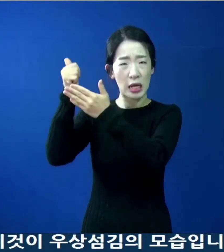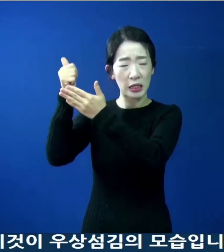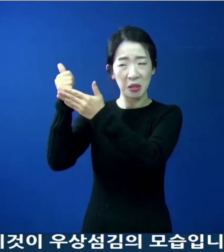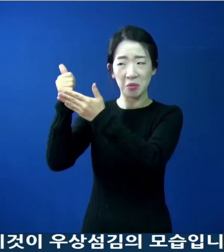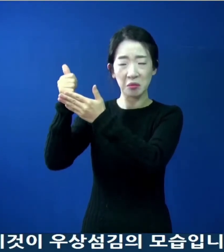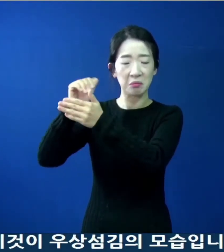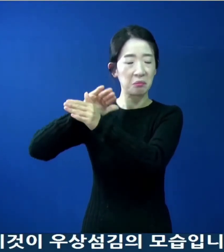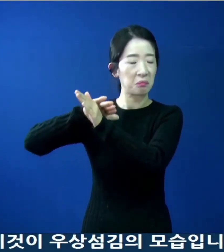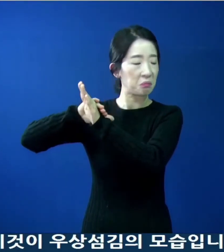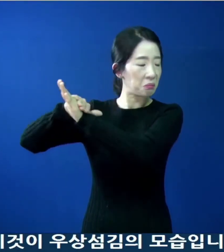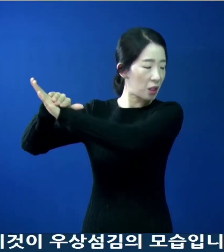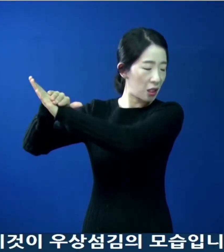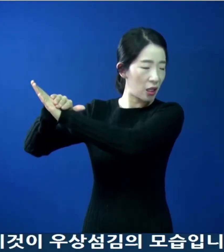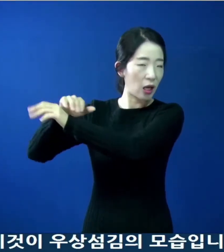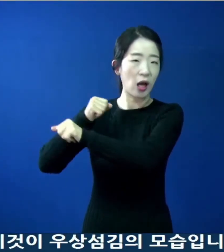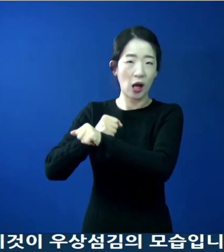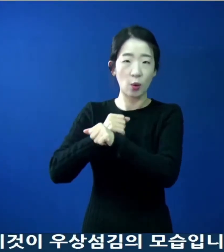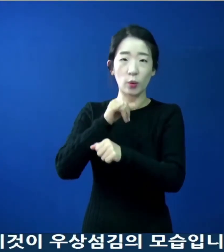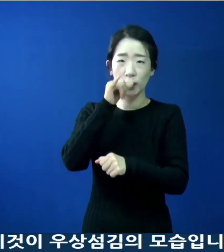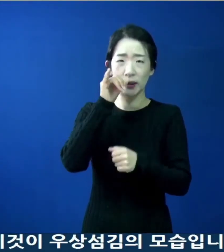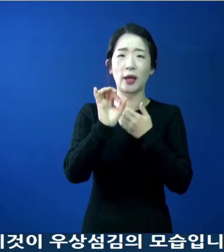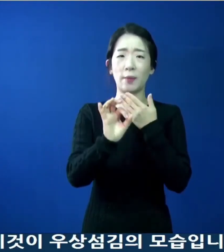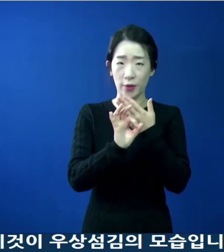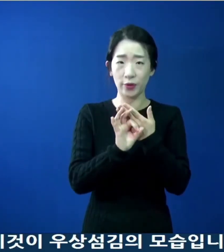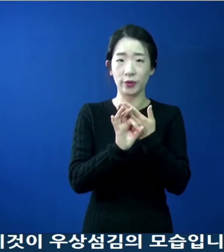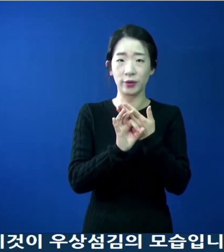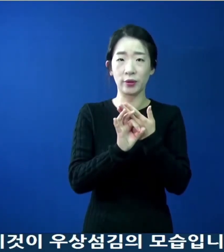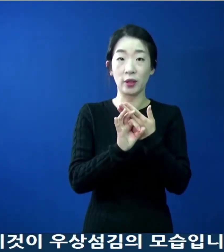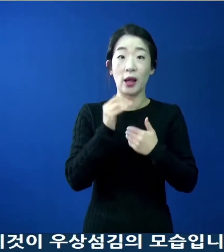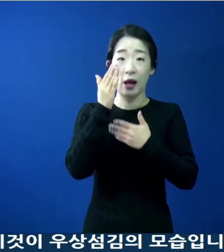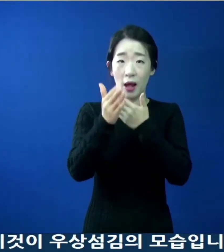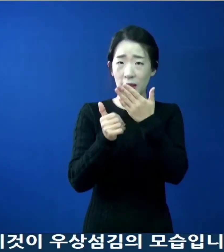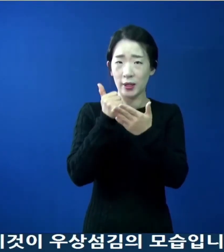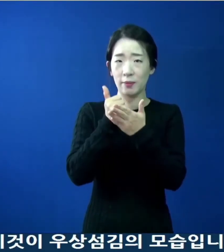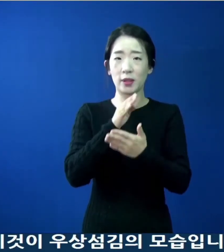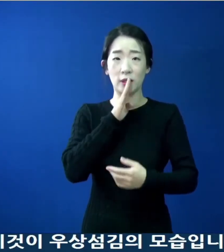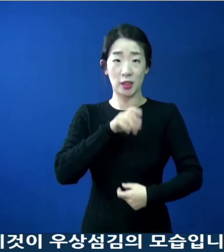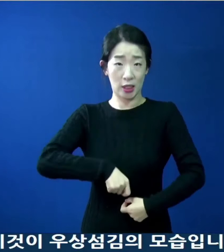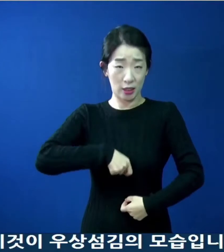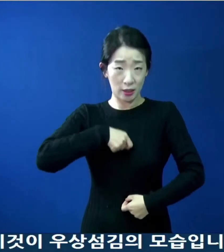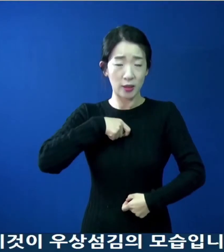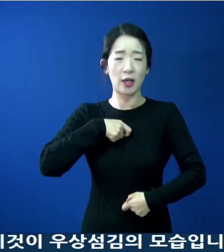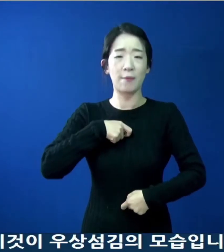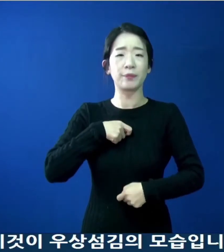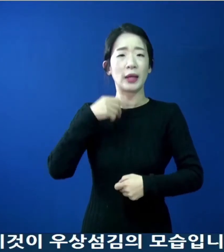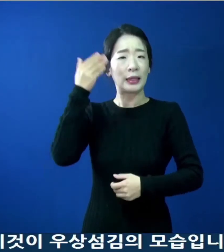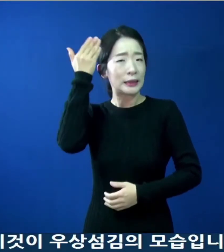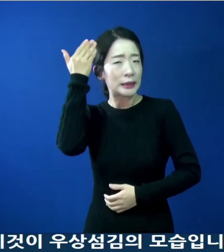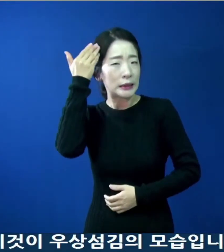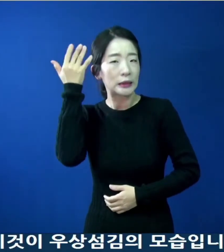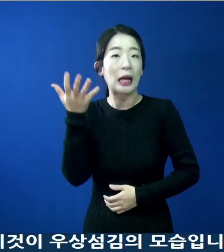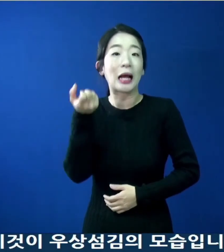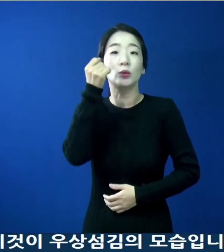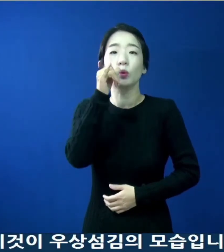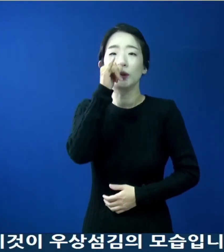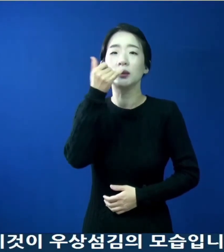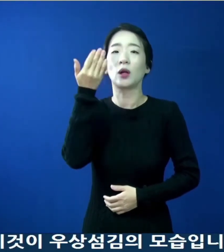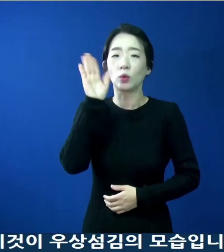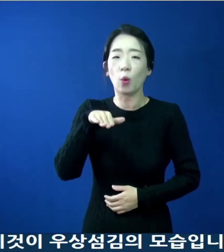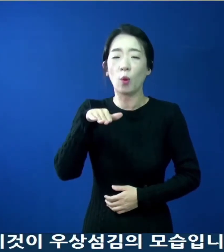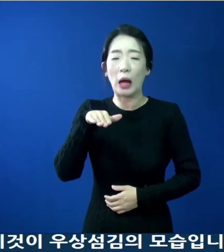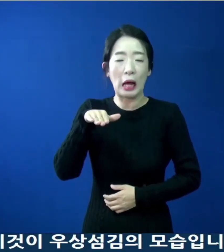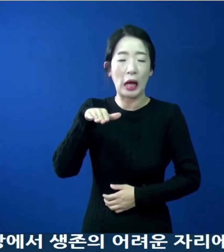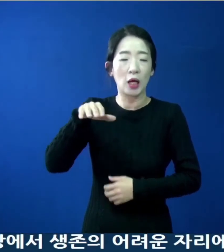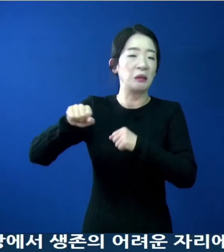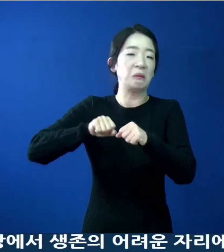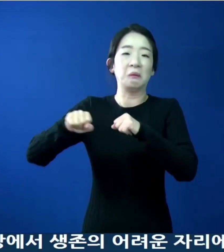속에서 멀어져 있다면, 혹 우리에게 하나님을 아는 신령한 지식이 있다 할지라도 그 지식은 작동하지 않은